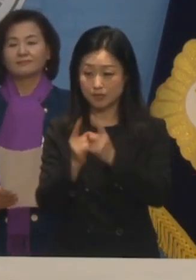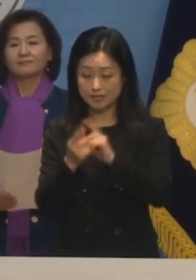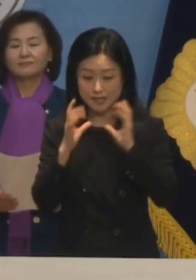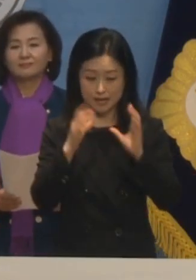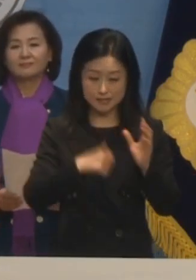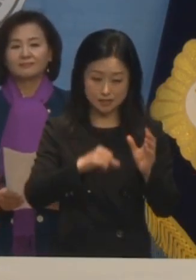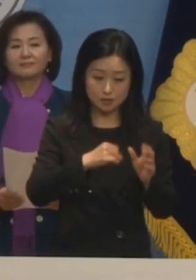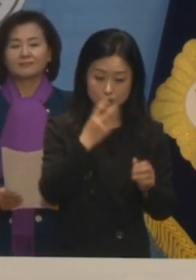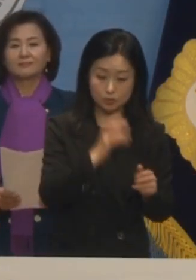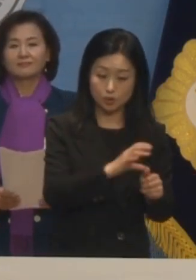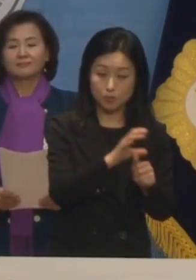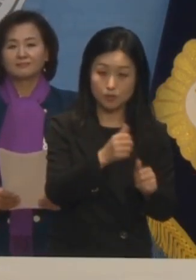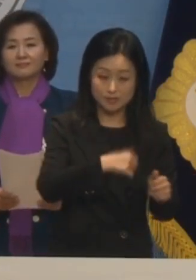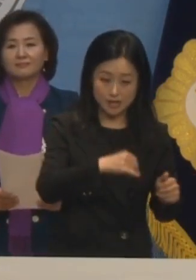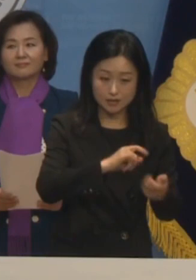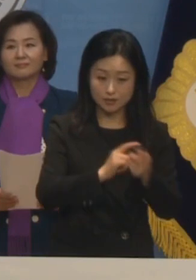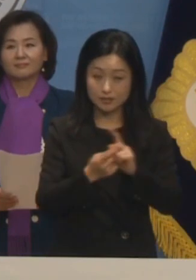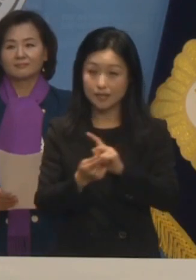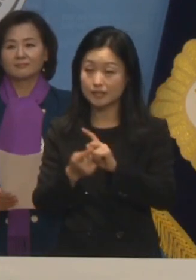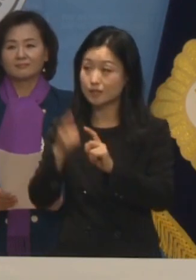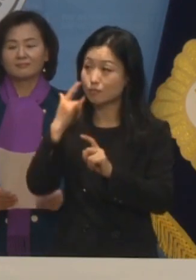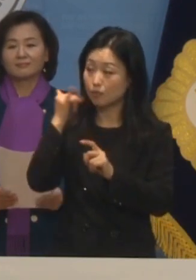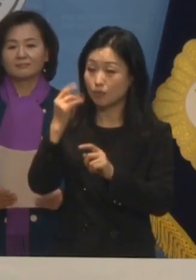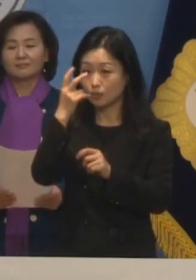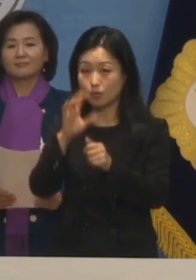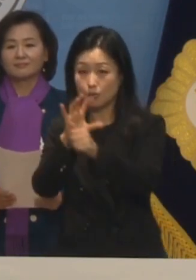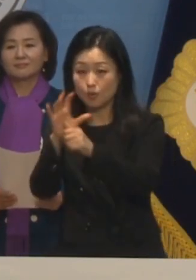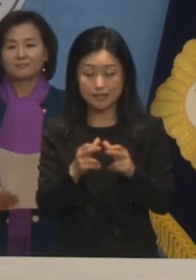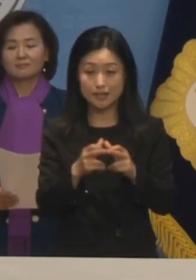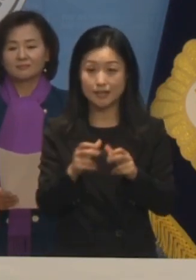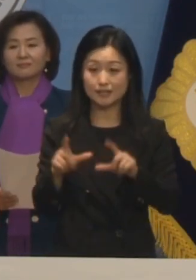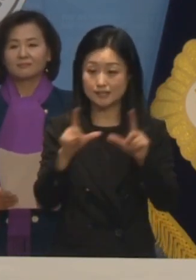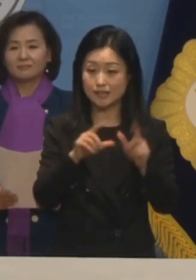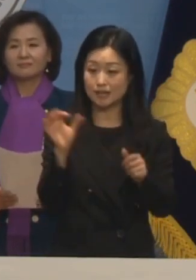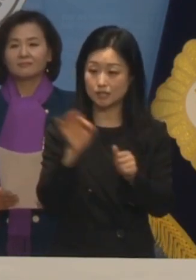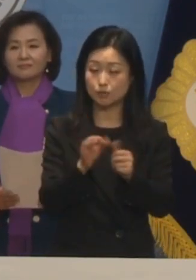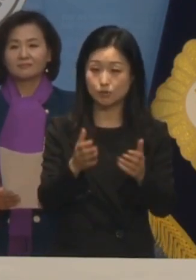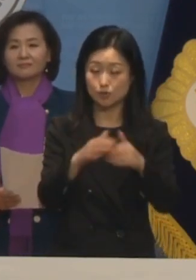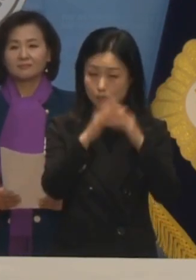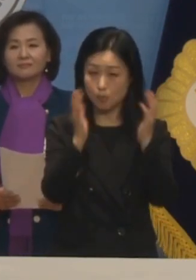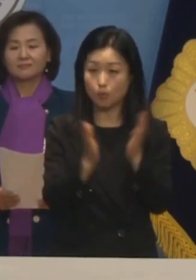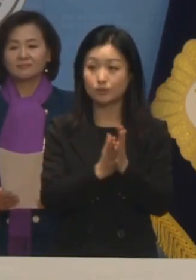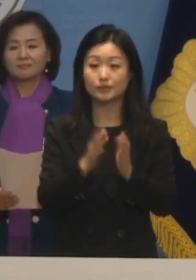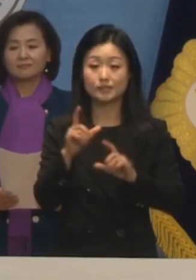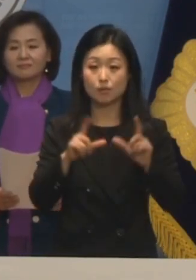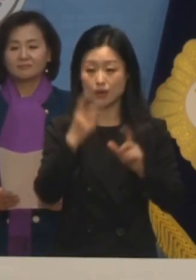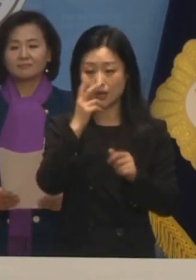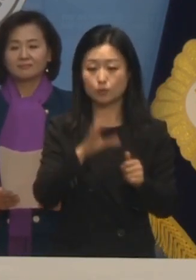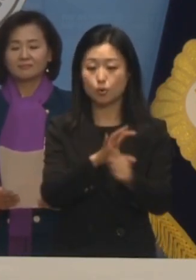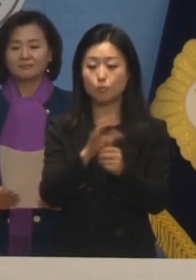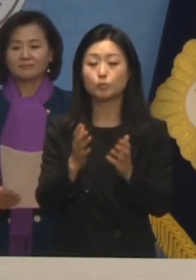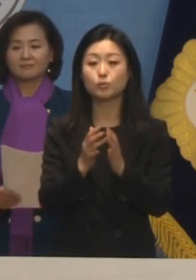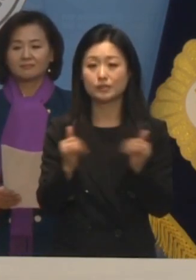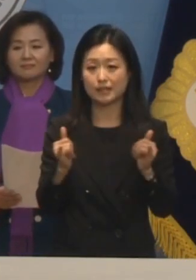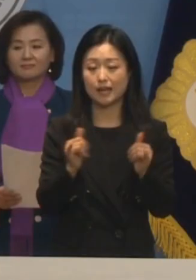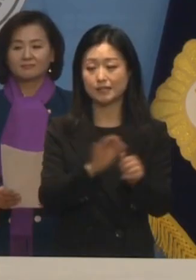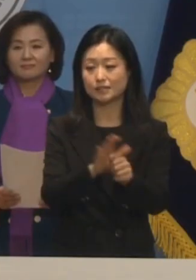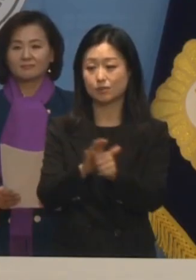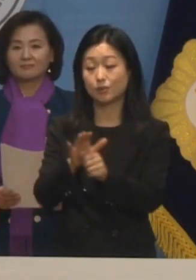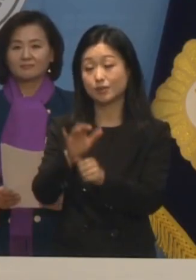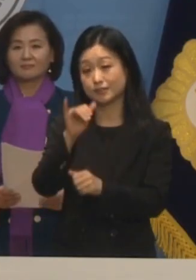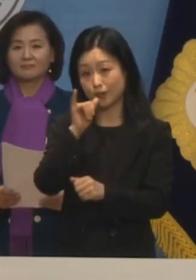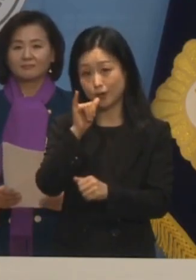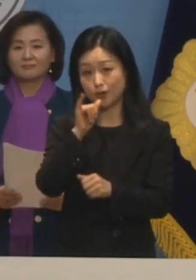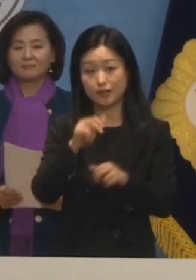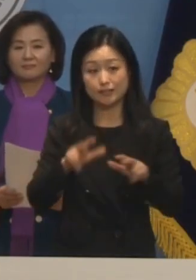배우자와 자녀를 대신해 노부모를 돌보며 장애인의 일상을 나는 모든 현장에 돌봄 노동자가 있습니다.